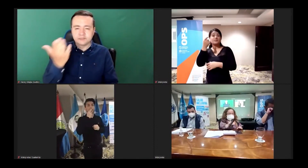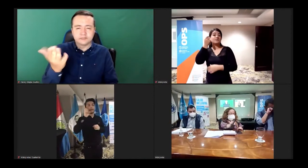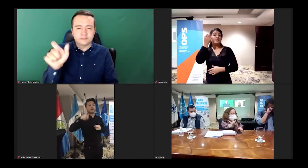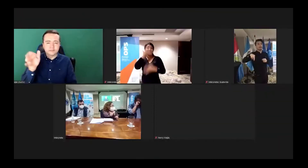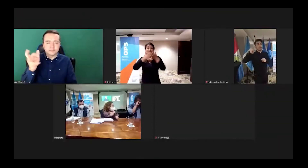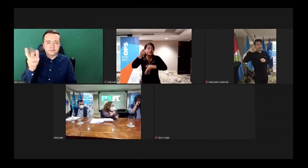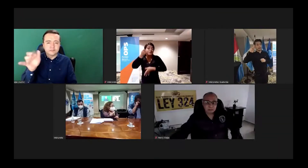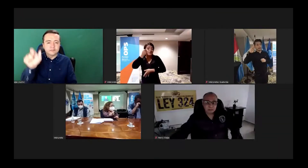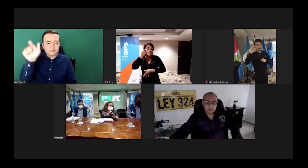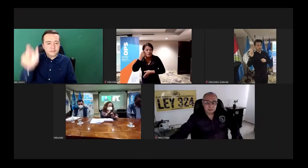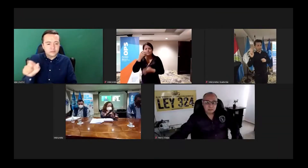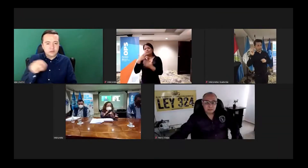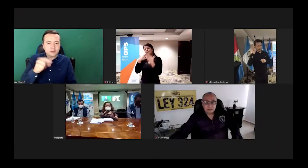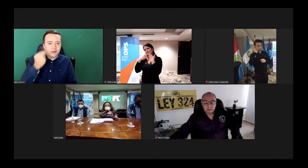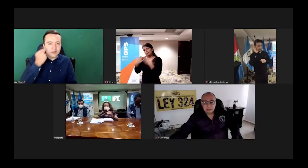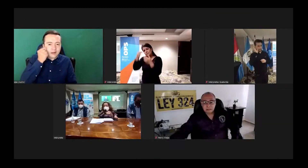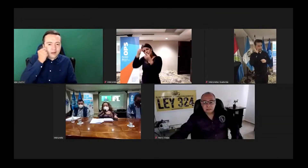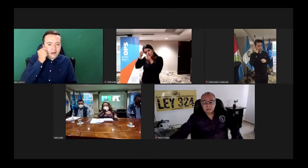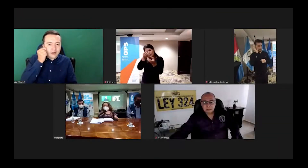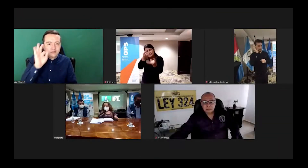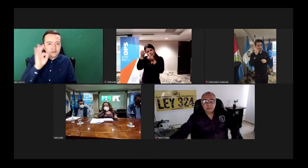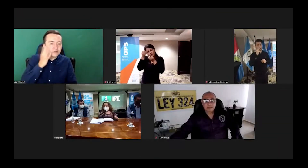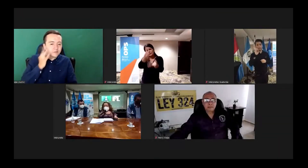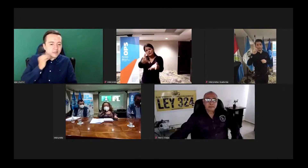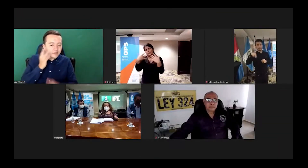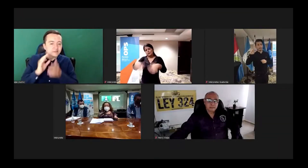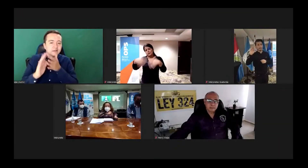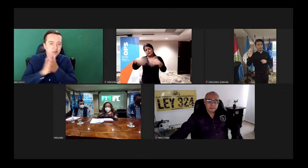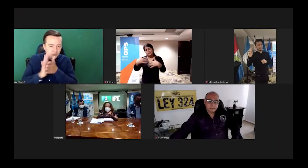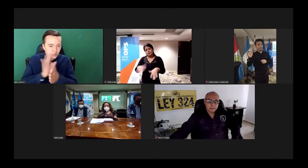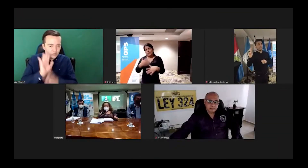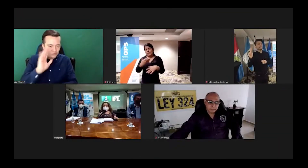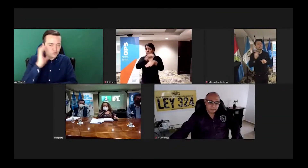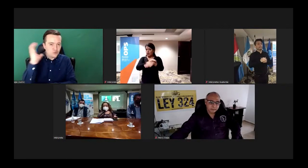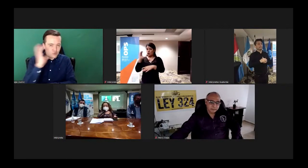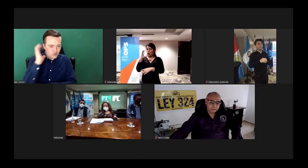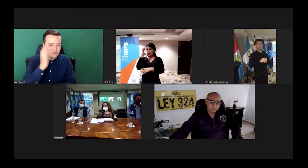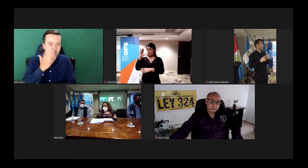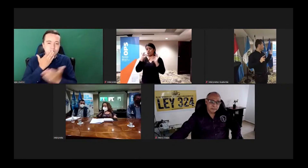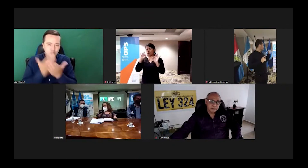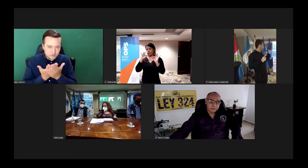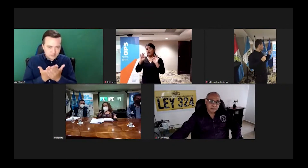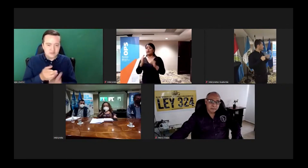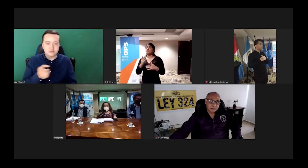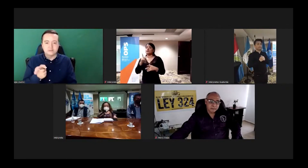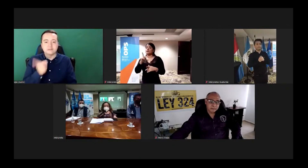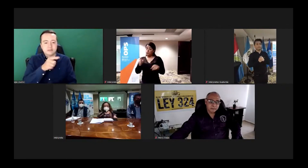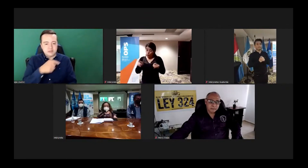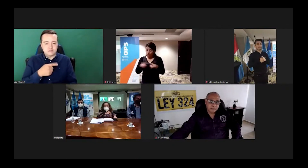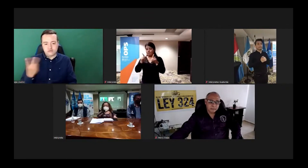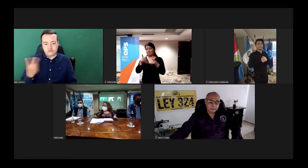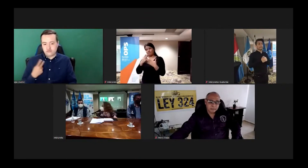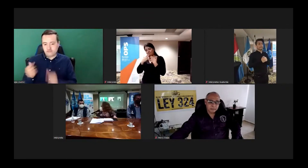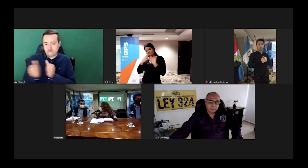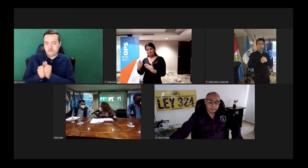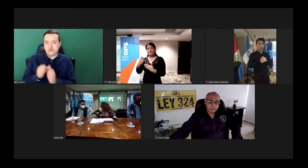en línea, a Mejía, por la experiencia compartida de Colombia, con José Miguel. Un gusto haber